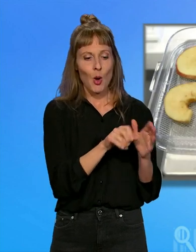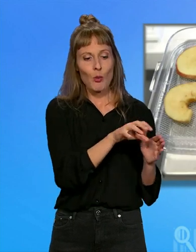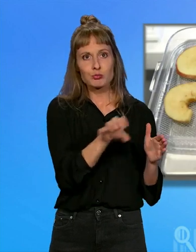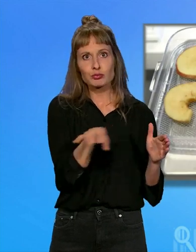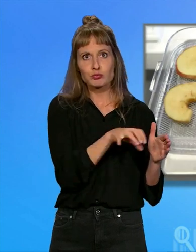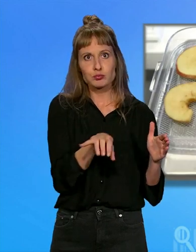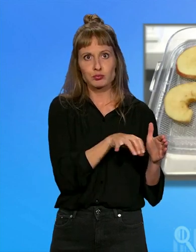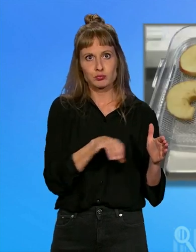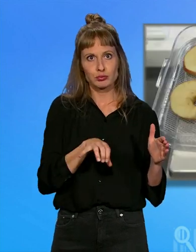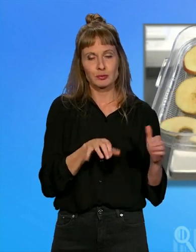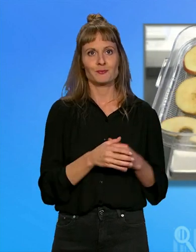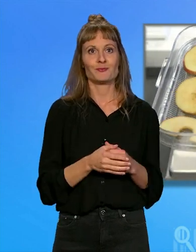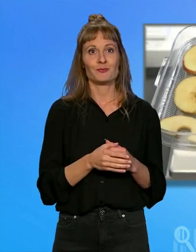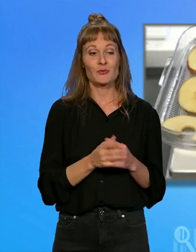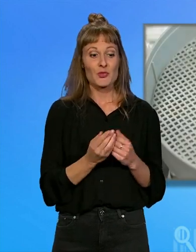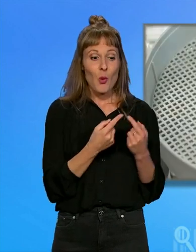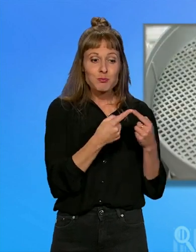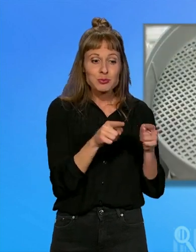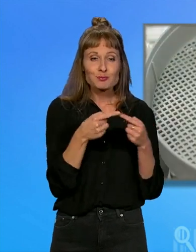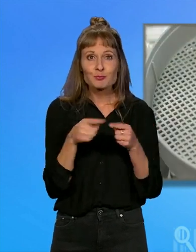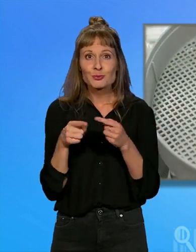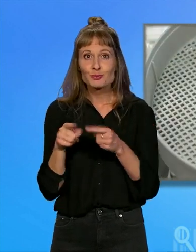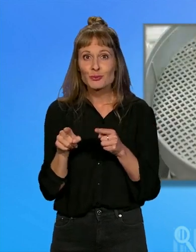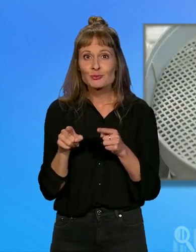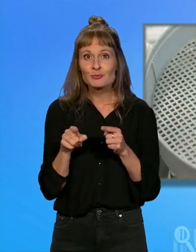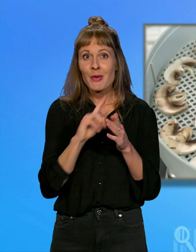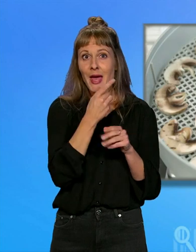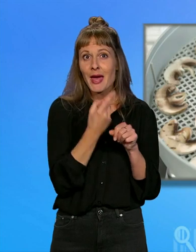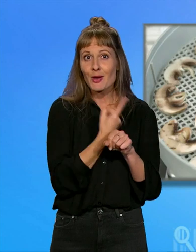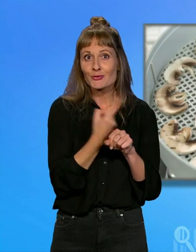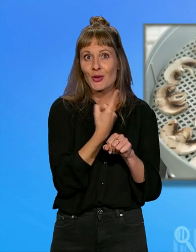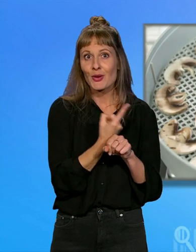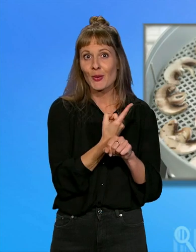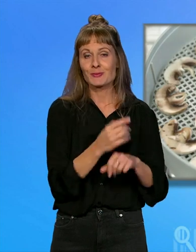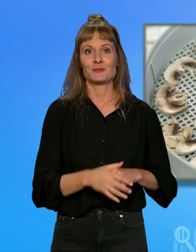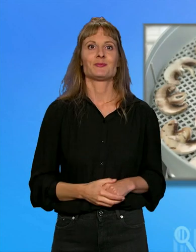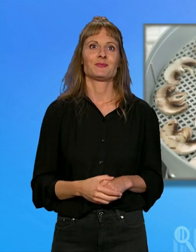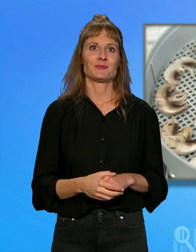4 verschiedene Konsistenzen, 4 verschiedene Herausforderungen.